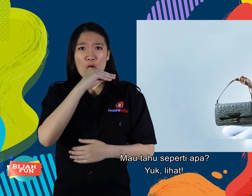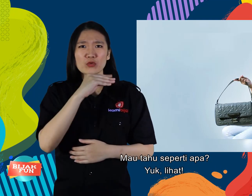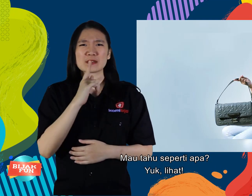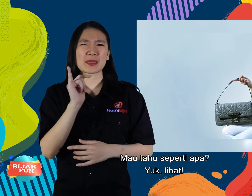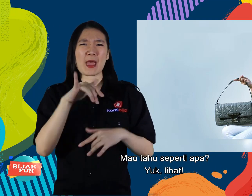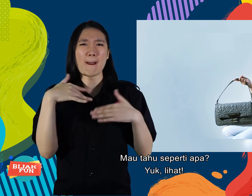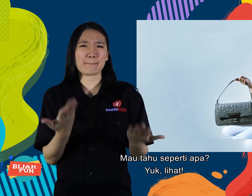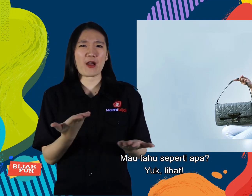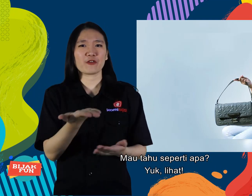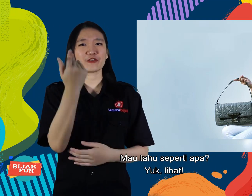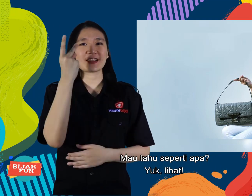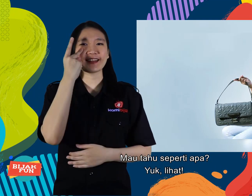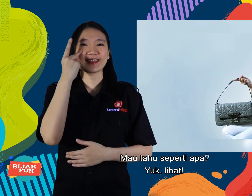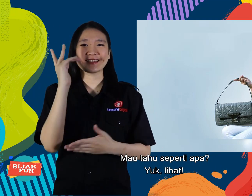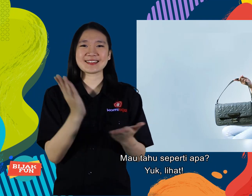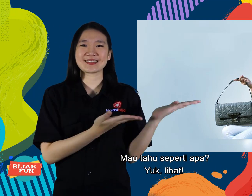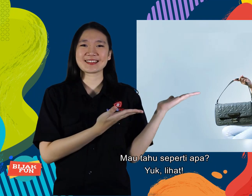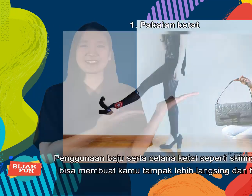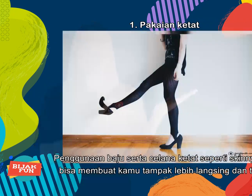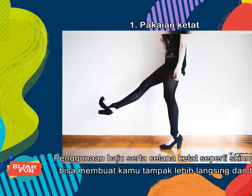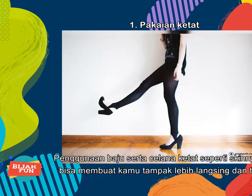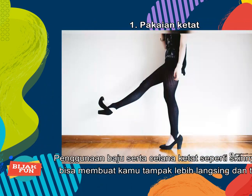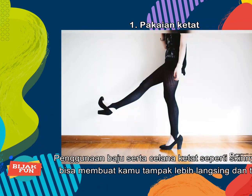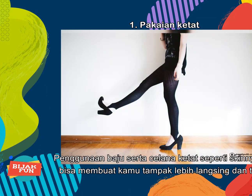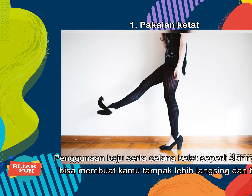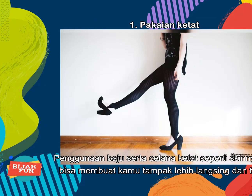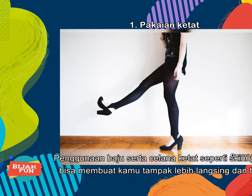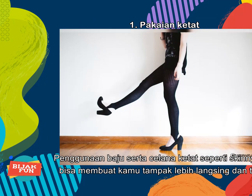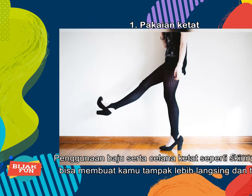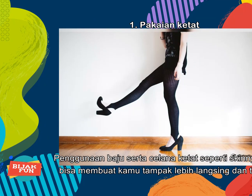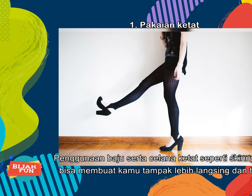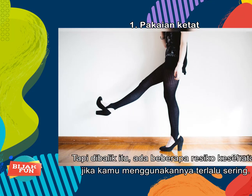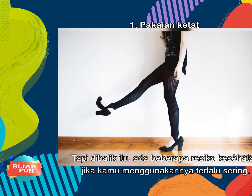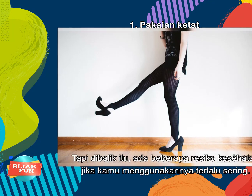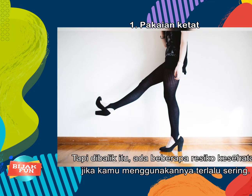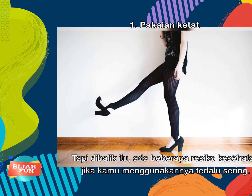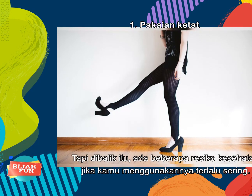Mau tahu seperti apa? Yuk lihat. Pakaian ketat,